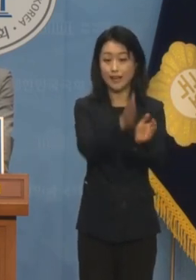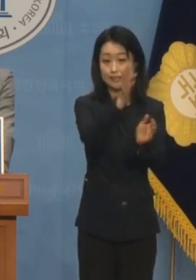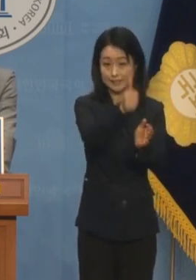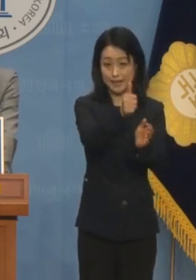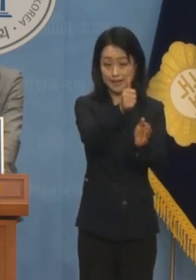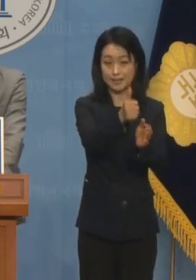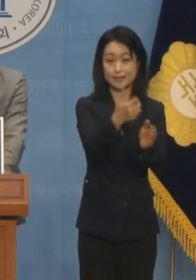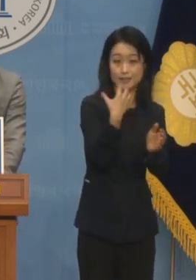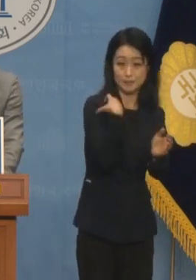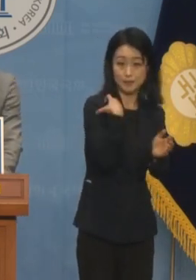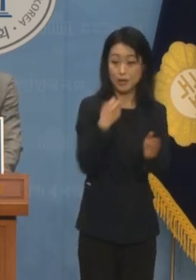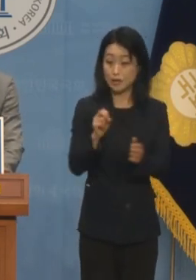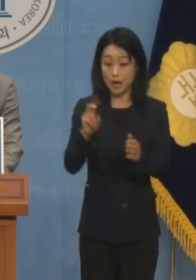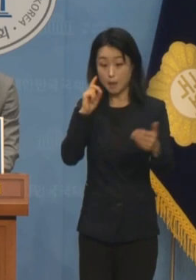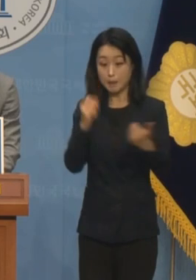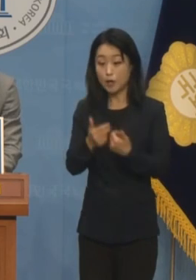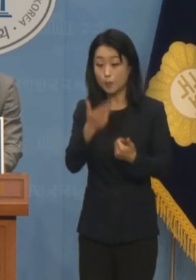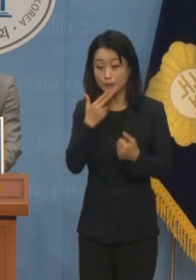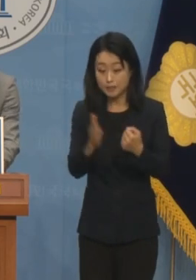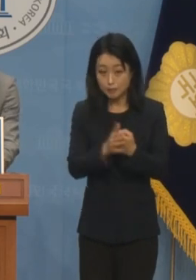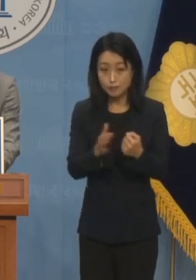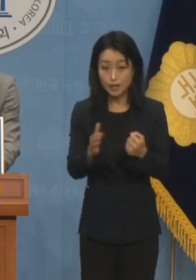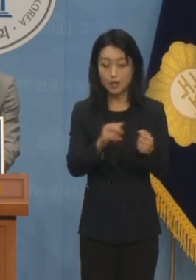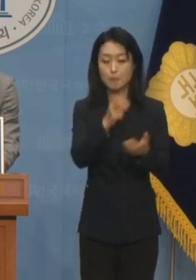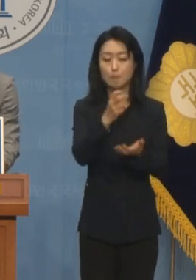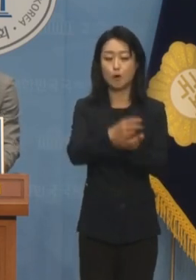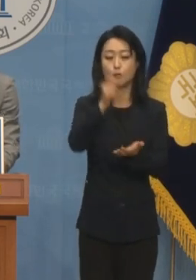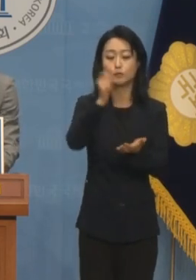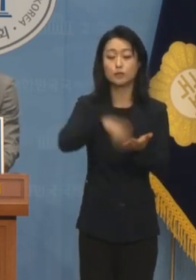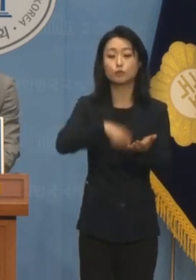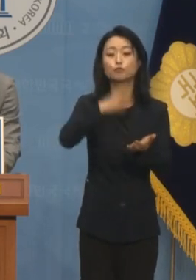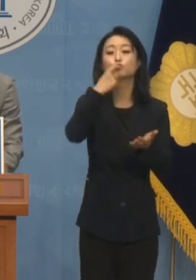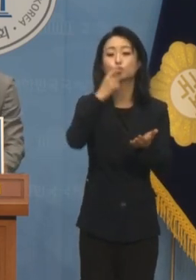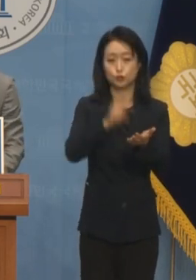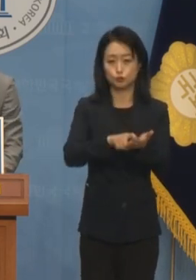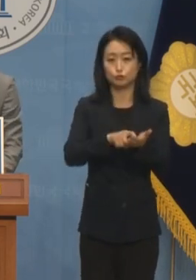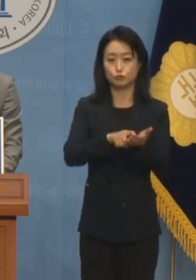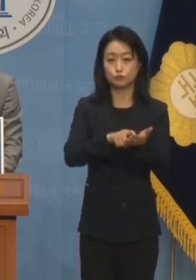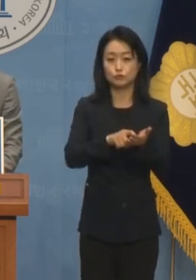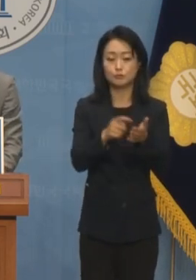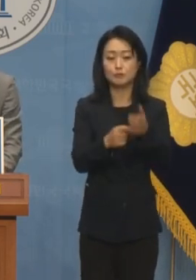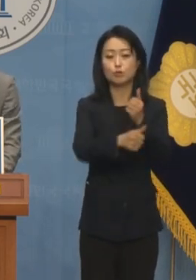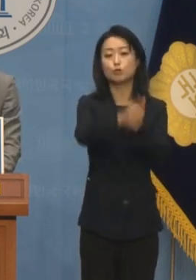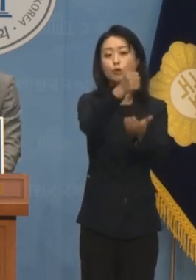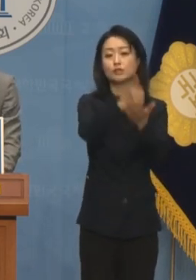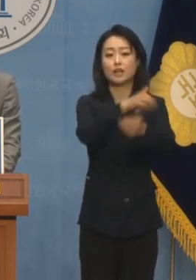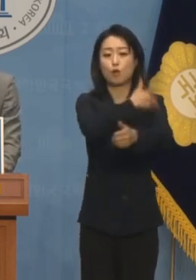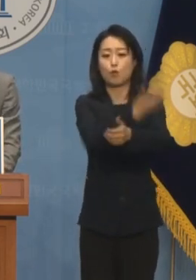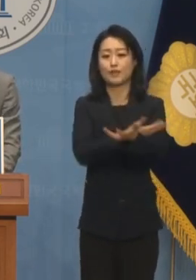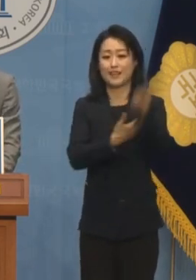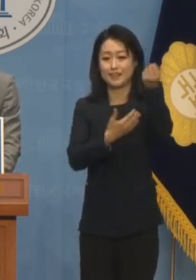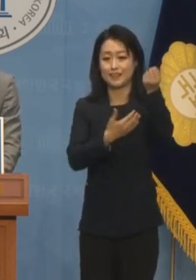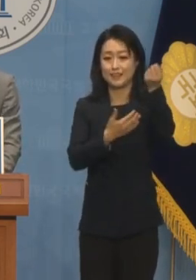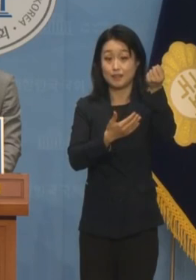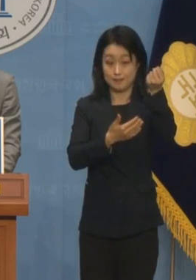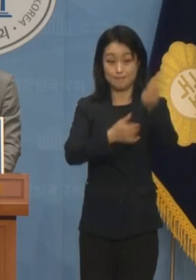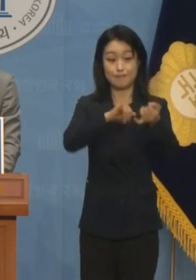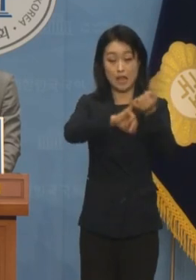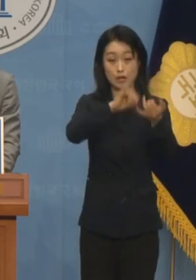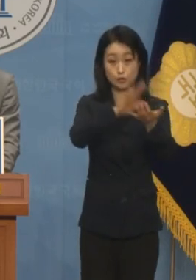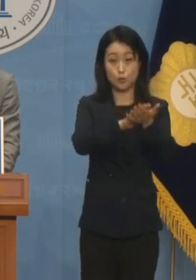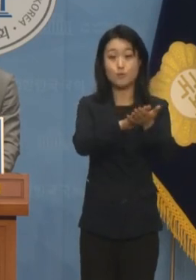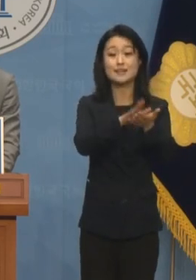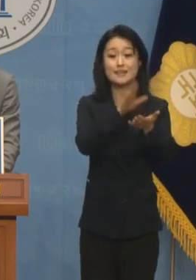반대도 없었으니 마음만 먹으면 바로 법안을 처리할 수 있었습니다. 본인의 약속을 지킬 절호의 기회가